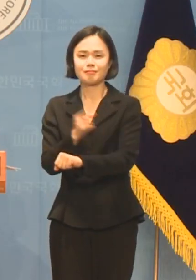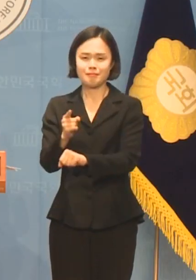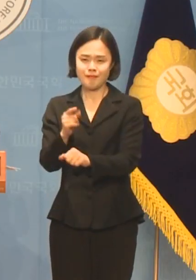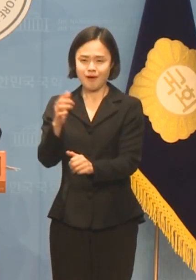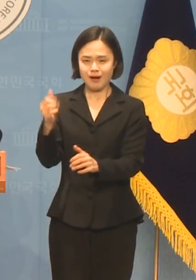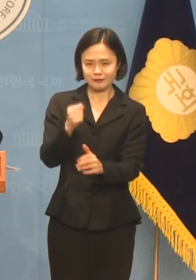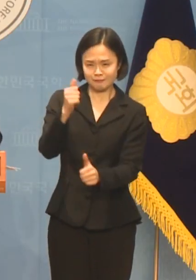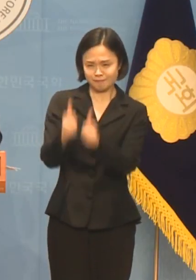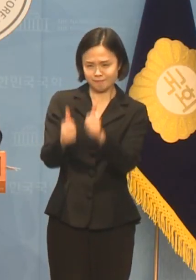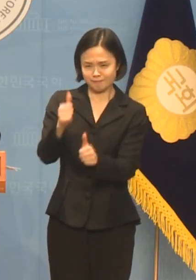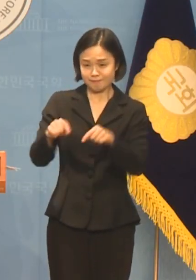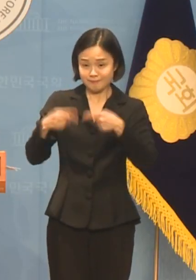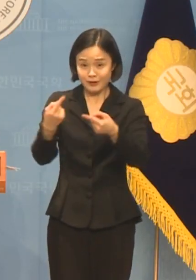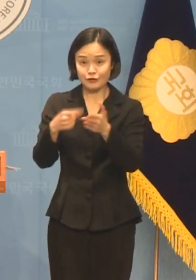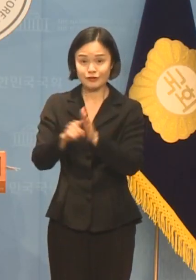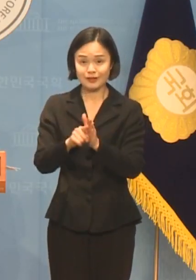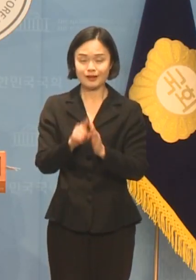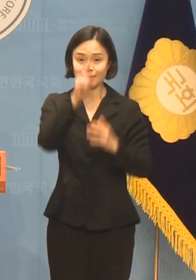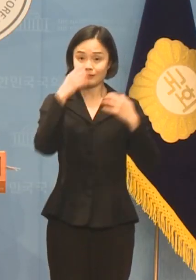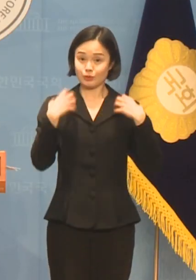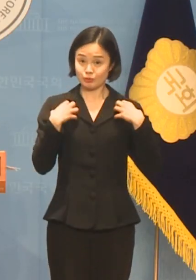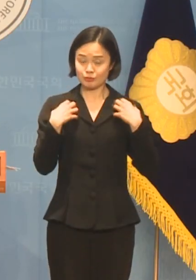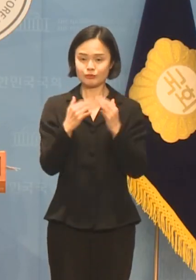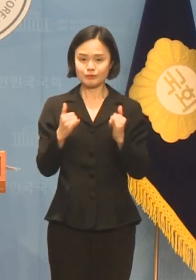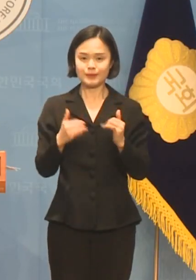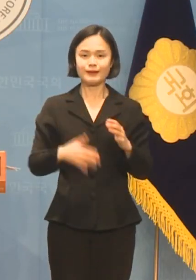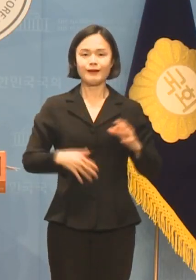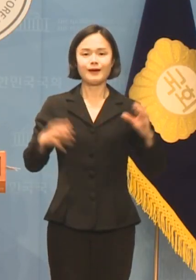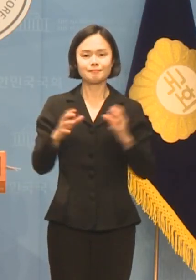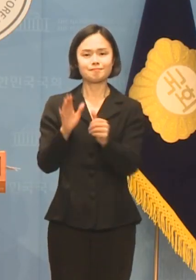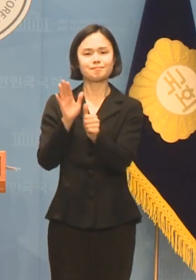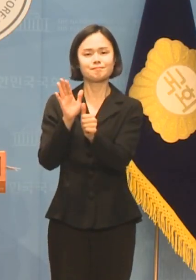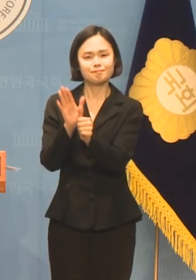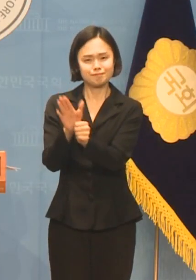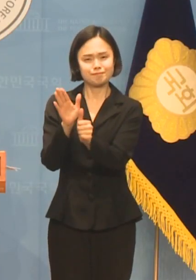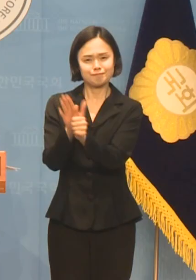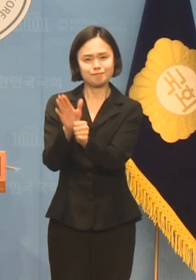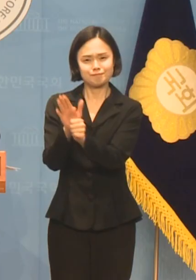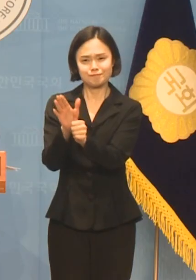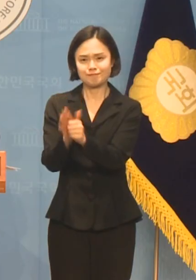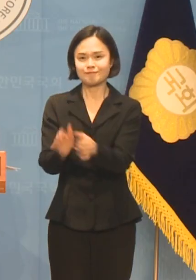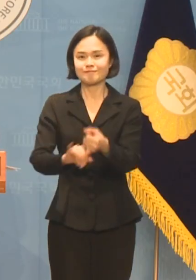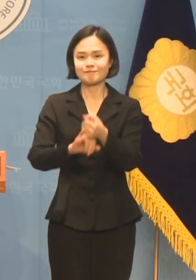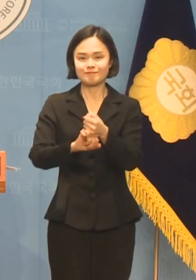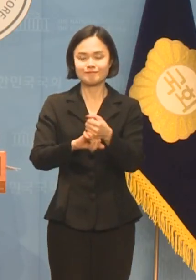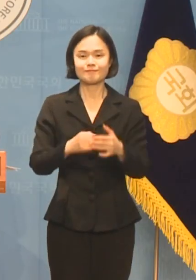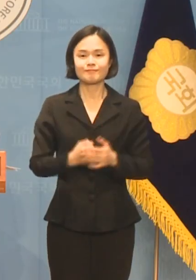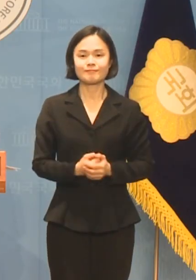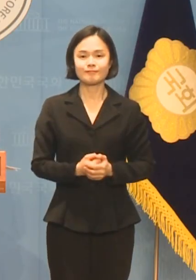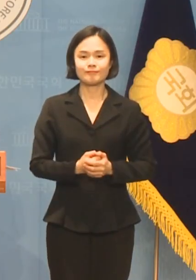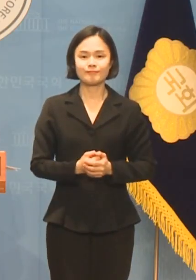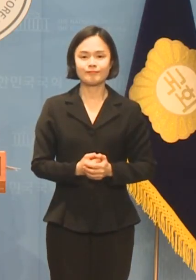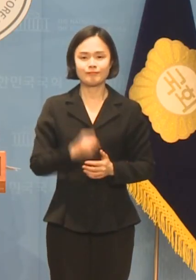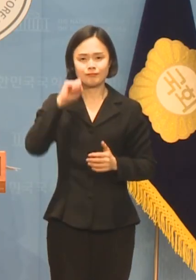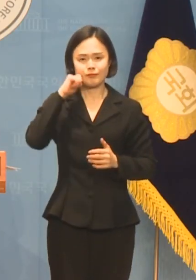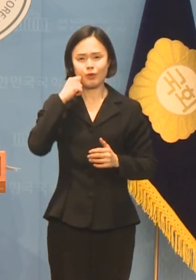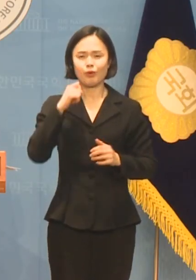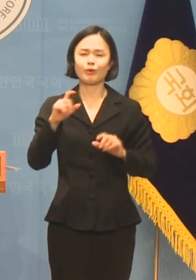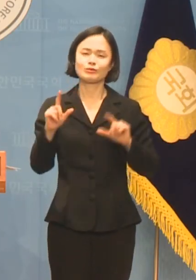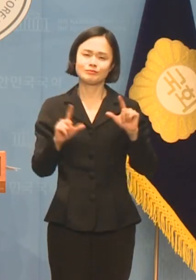국민이 함께 응원하며 모든 지원을 아끼지 않을 것입니다. 어려운 요건